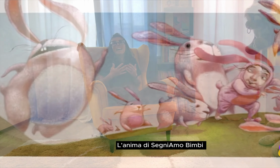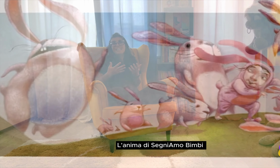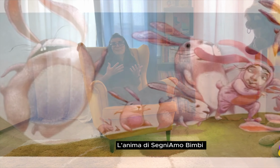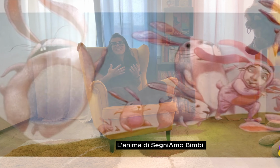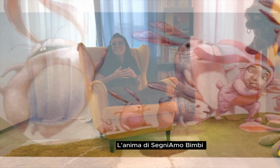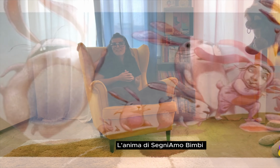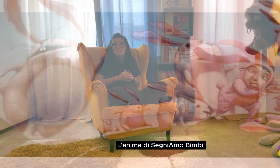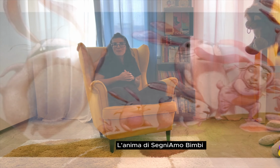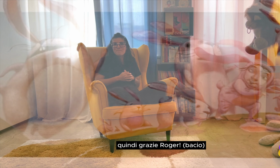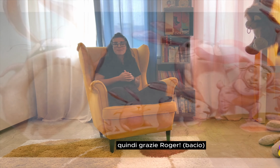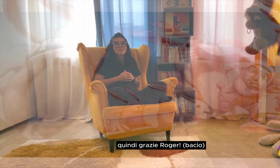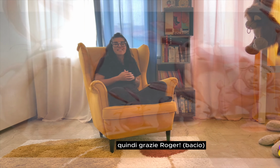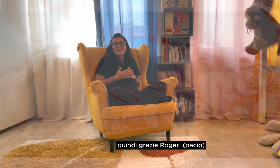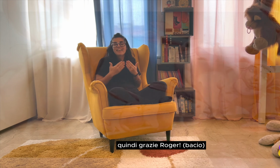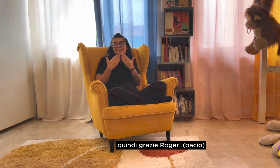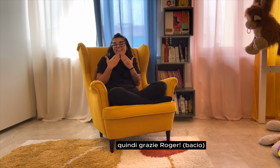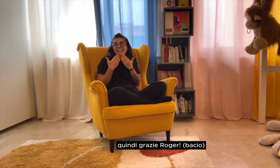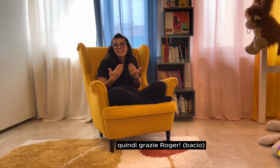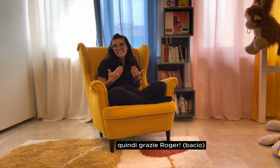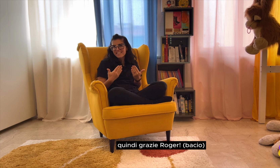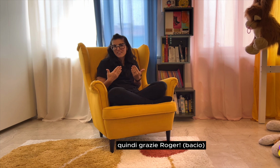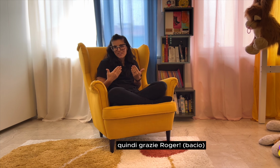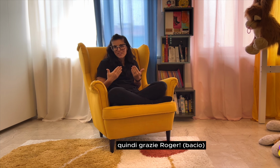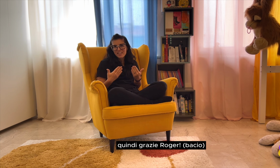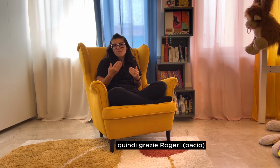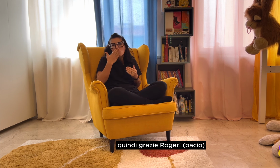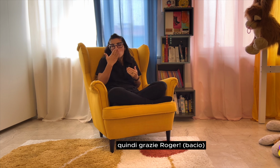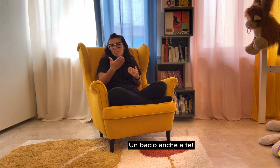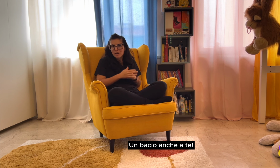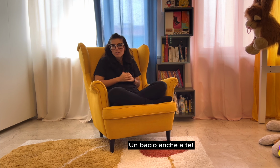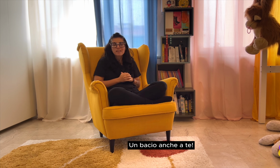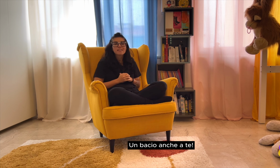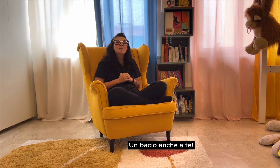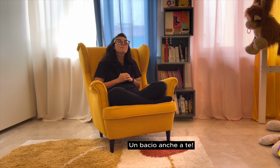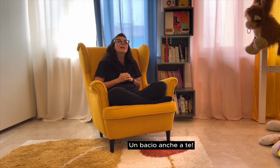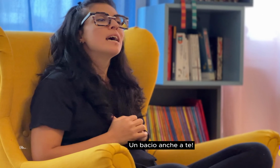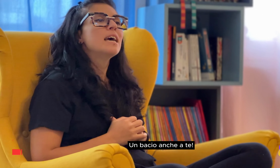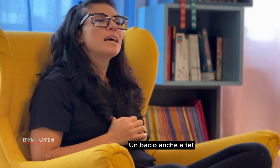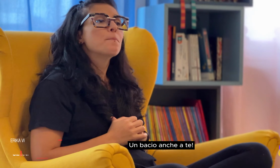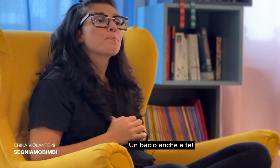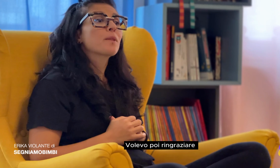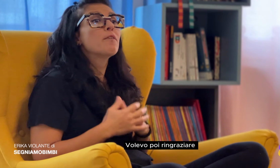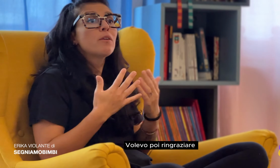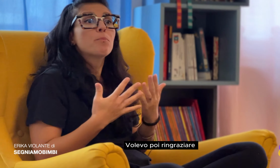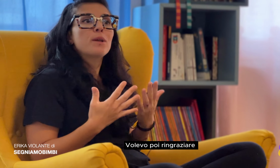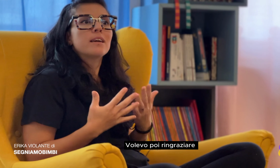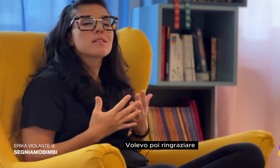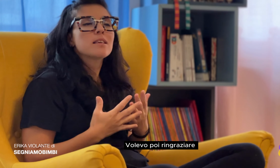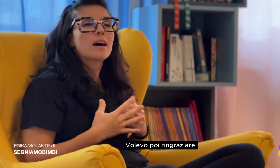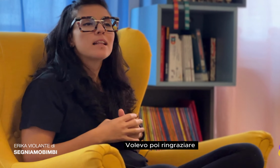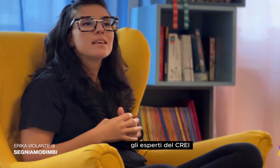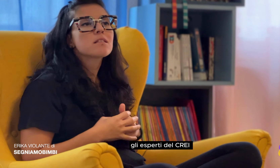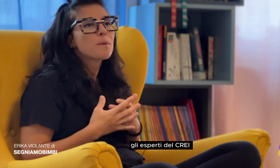l'anima di Segniamo Bimbi, quindi grazie Roger, bacio anche a te. E volevo poi ringraziare gli esperti